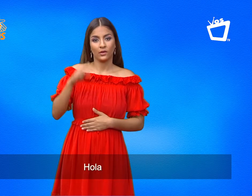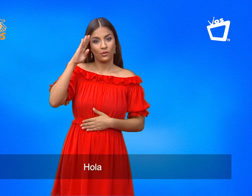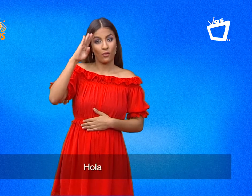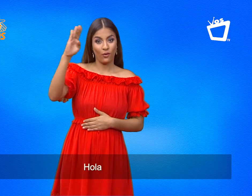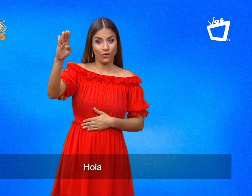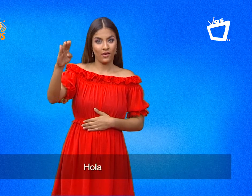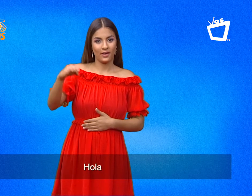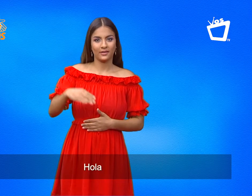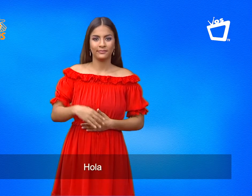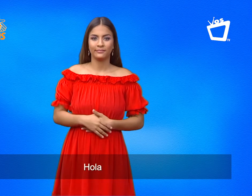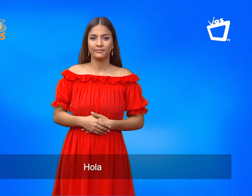hola